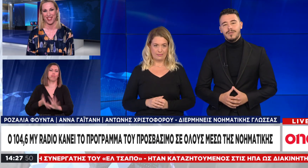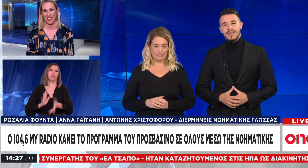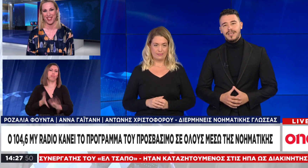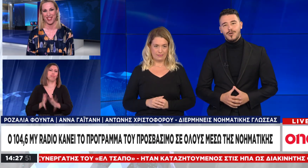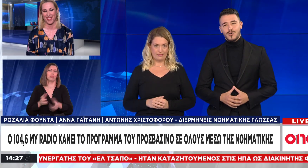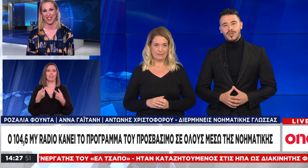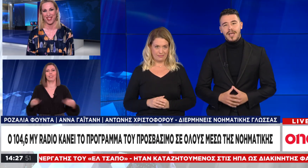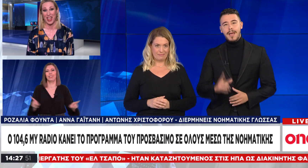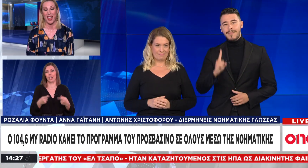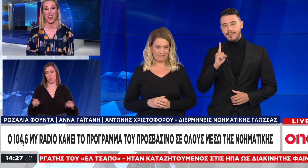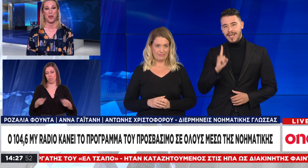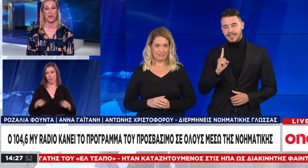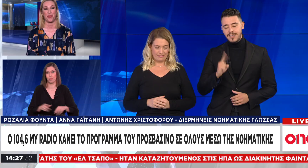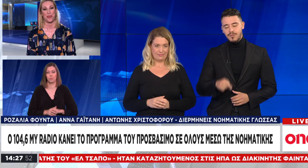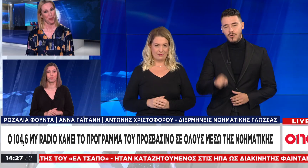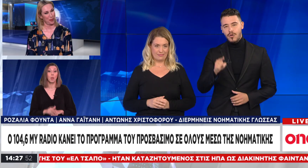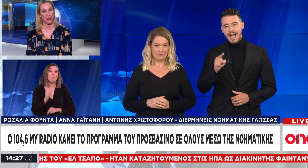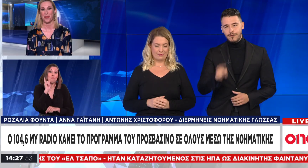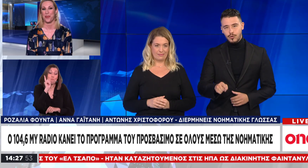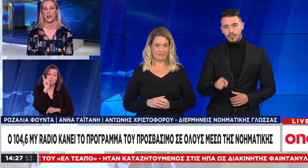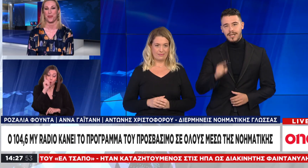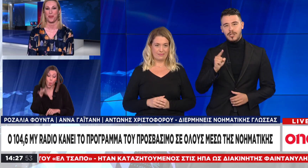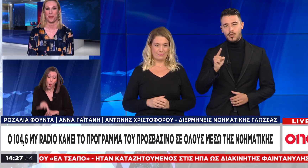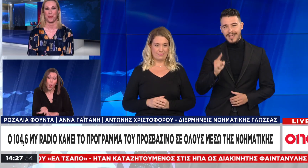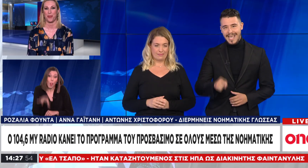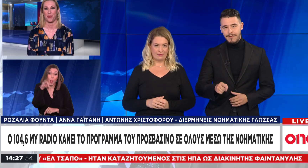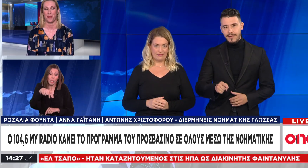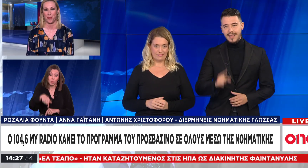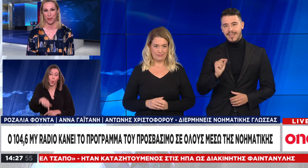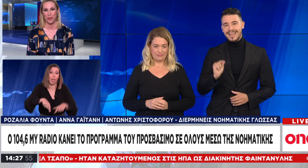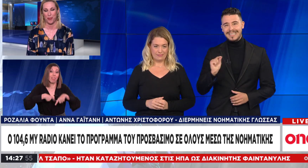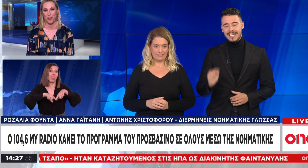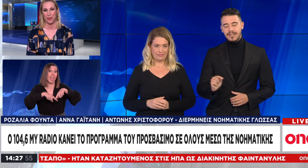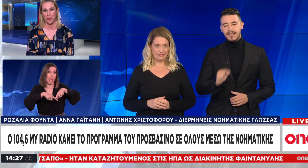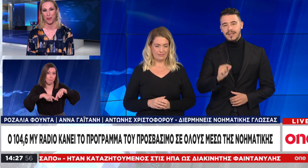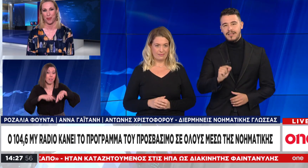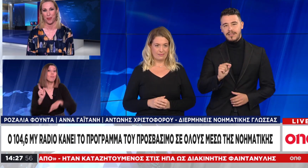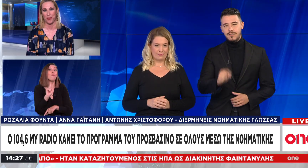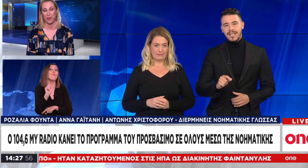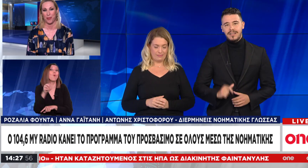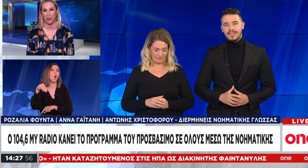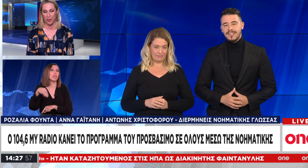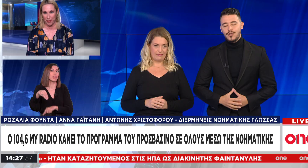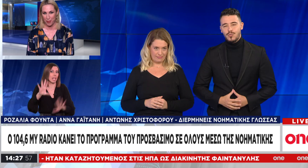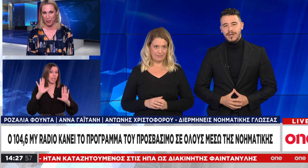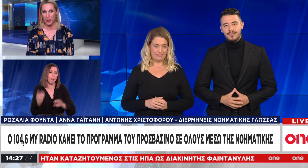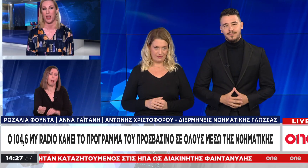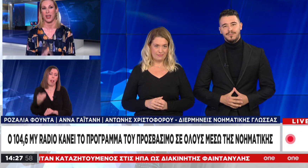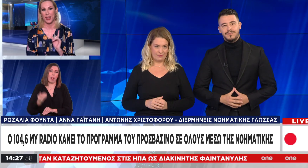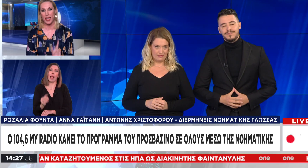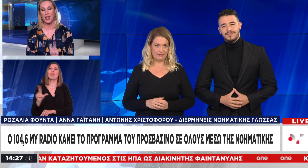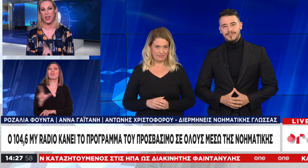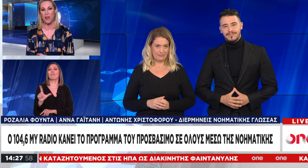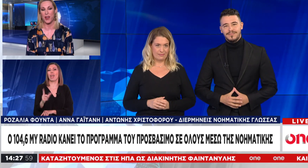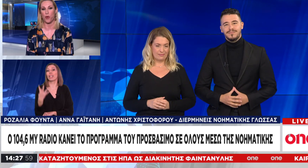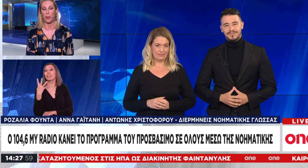νοηματική γλώσσα με μία εξαίρεση μόνο αυτό το μήνα το δεκέμβρη δεν θα είναι τρίτη θα είναι δευτέρα 4 του μήνα